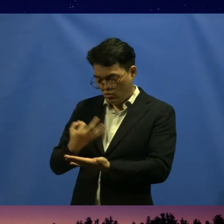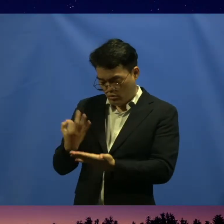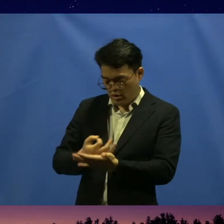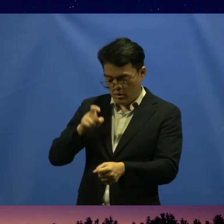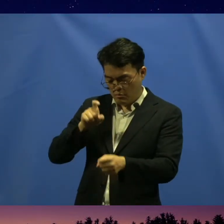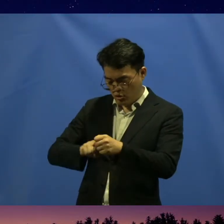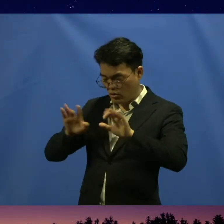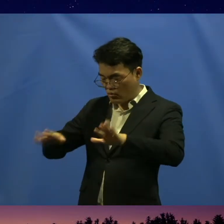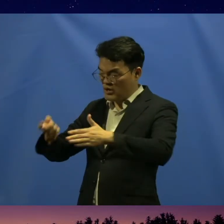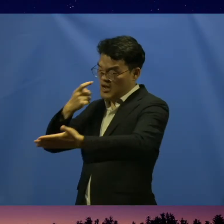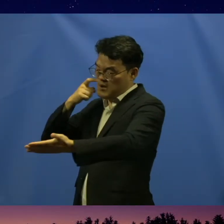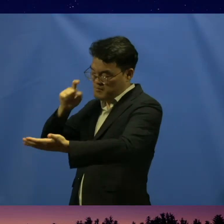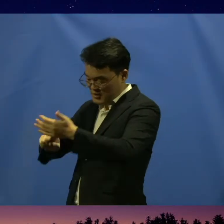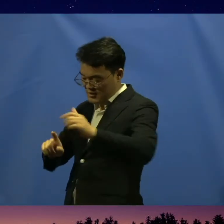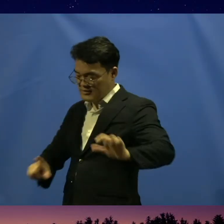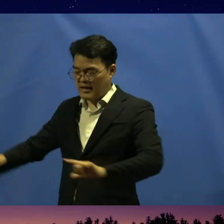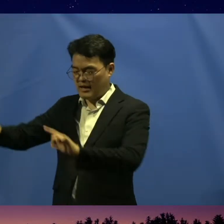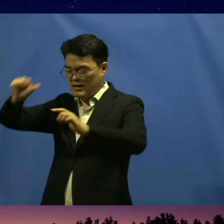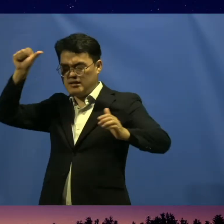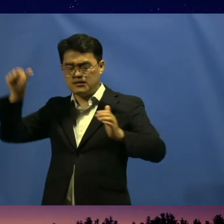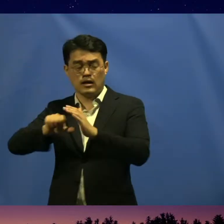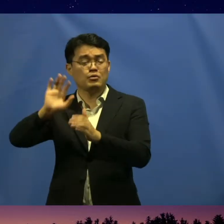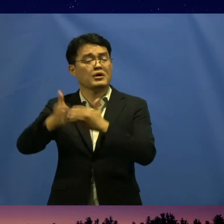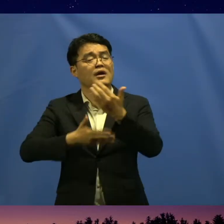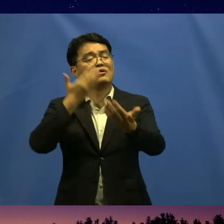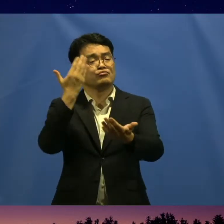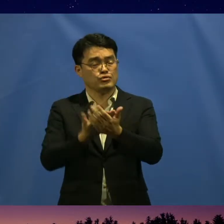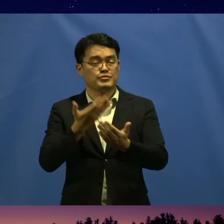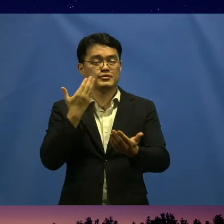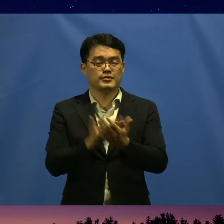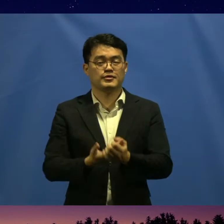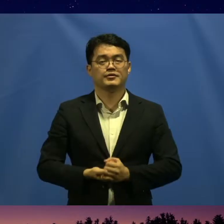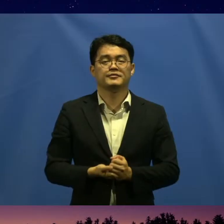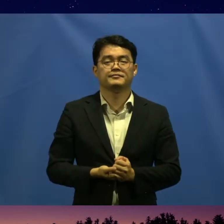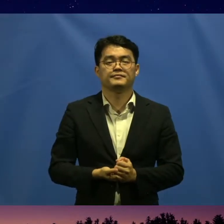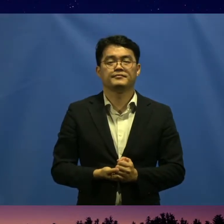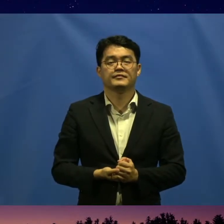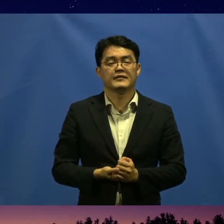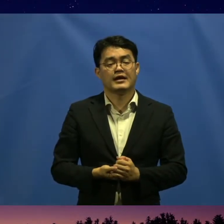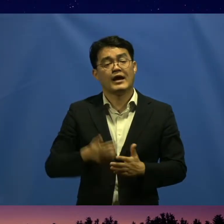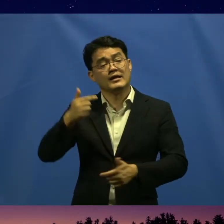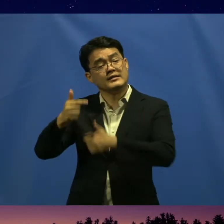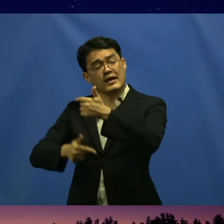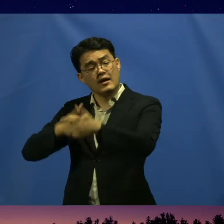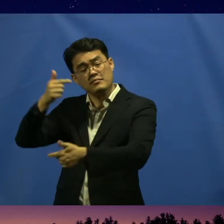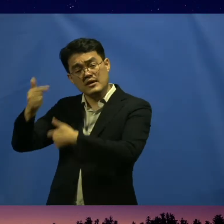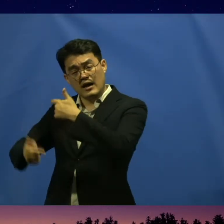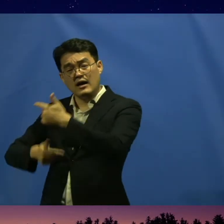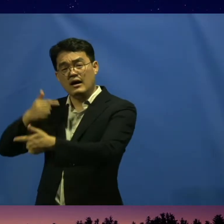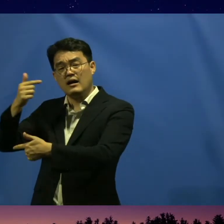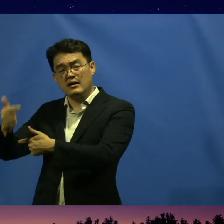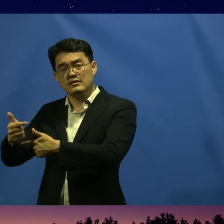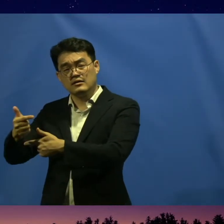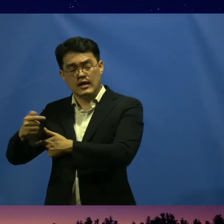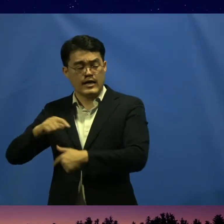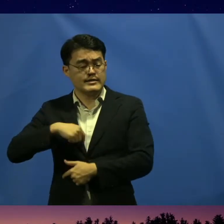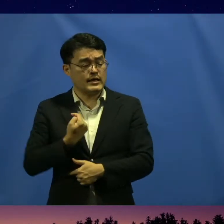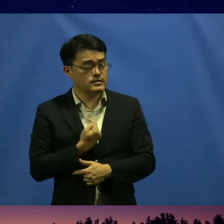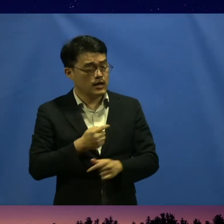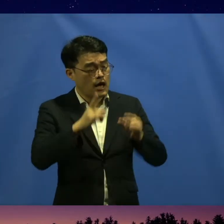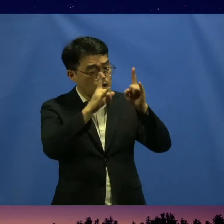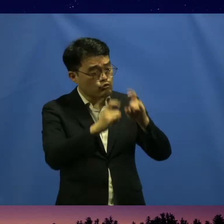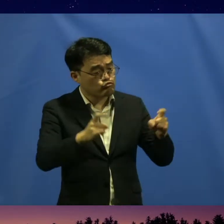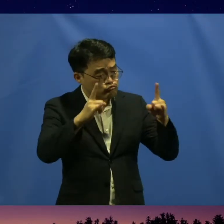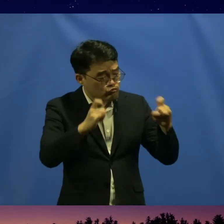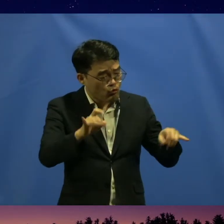오늘 발견하고 그 일을 위해서 살아가는 인생 되게 하여 주시옵소서. 느헤미야는 수산고에서 화려하게 성공적인 삶을 살할